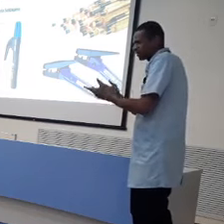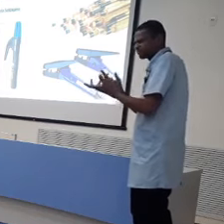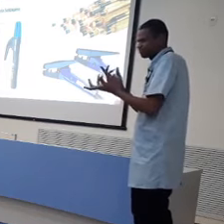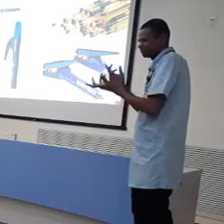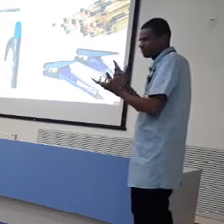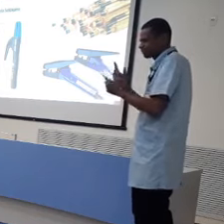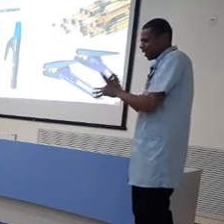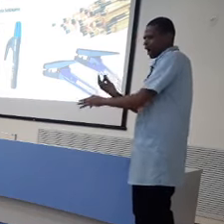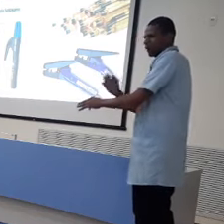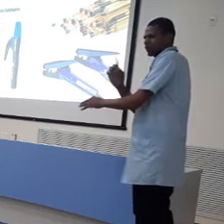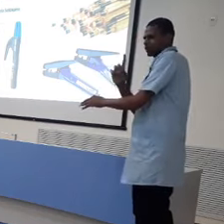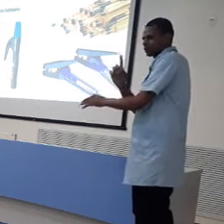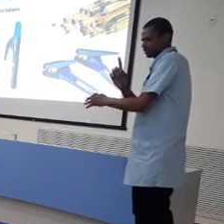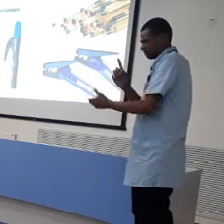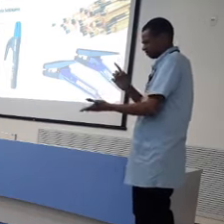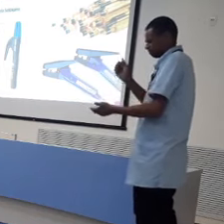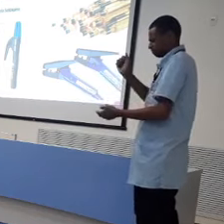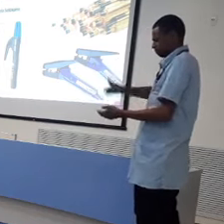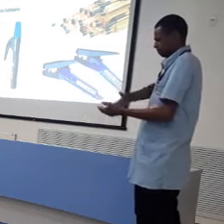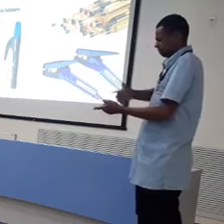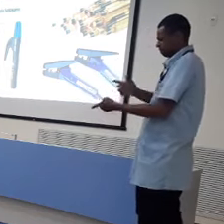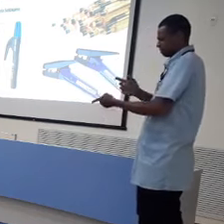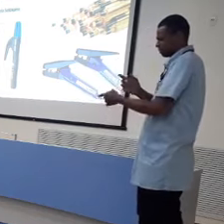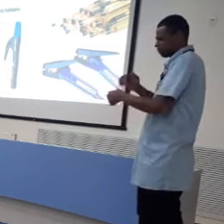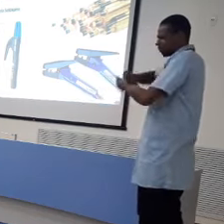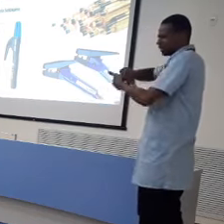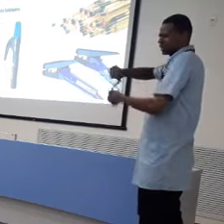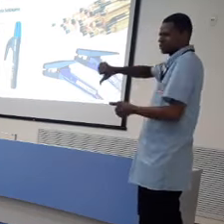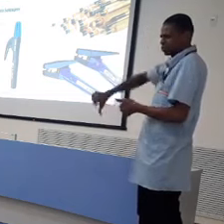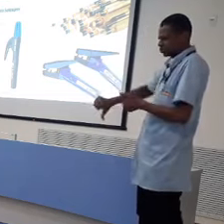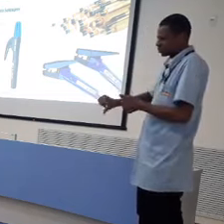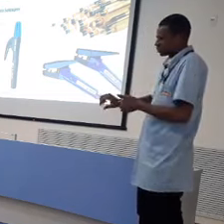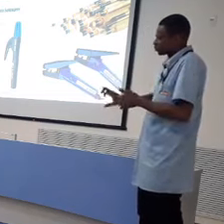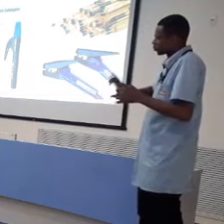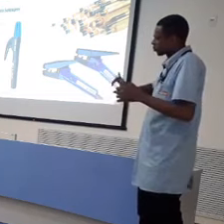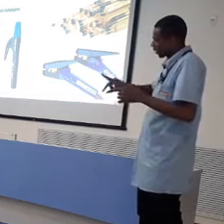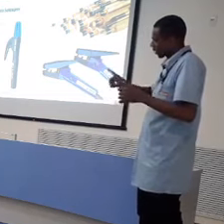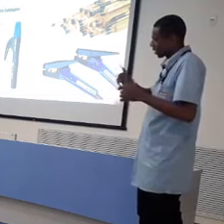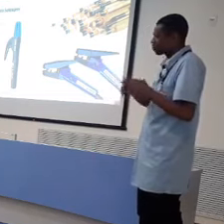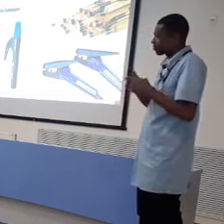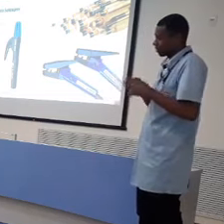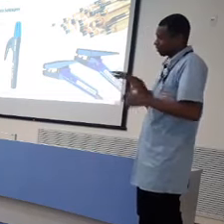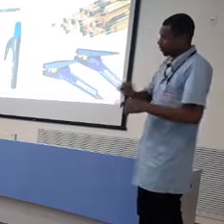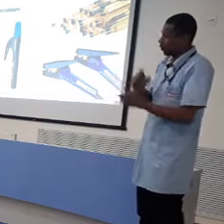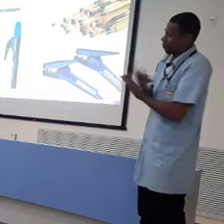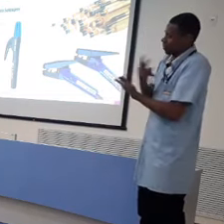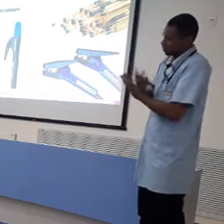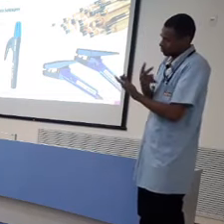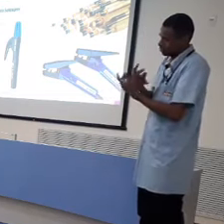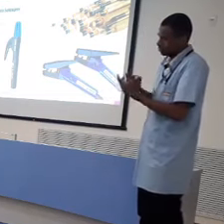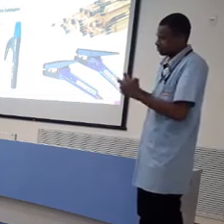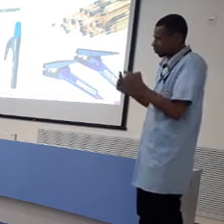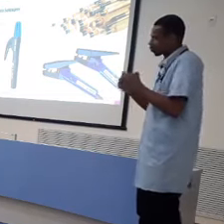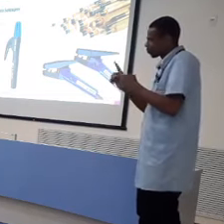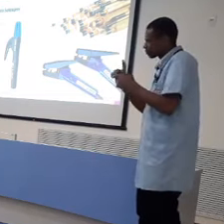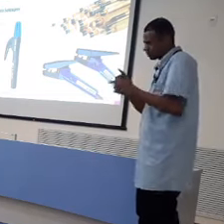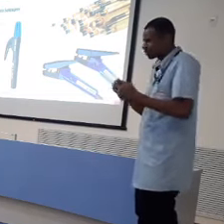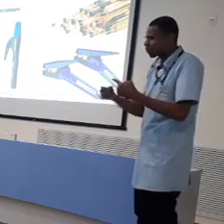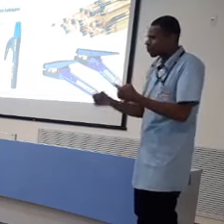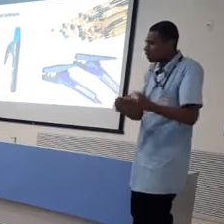vezes o cara fala, pô, o porta-eletrodo não presta. Não é que ele não presta, ele está mal dimensionado o trabalho que está